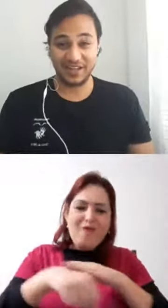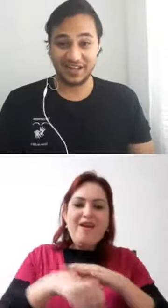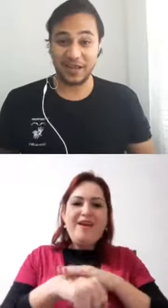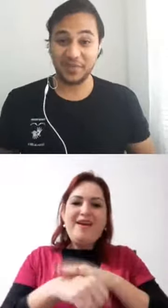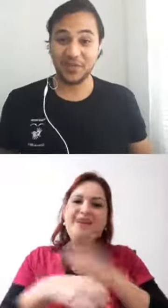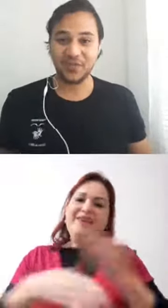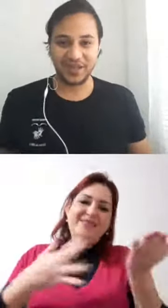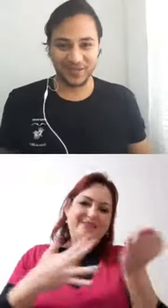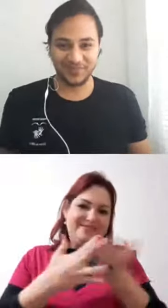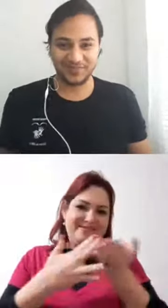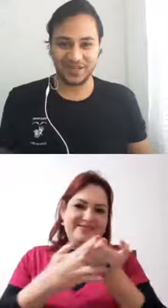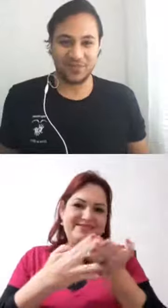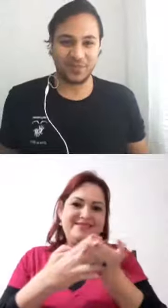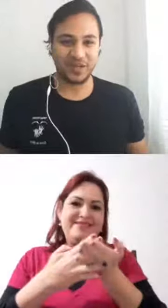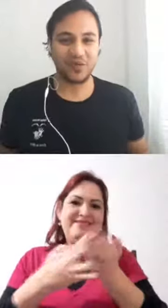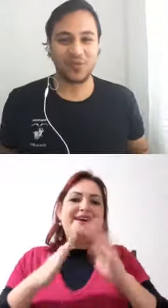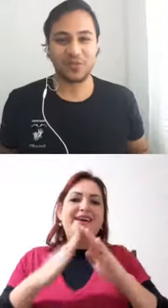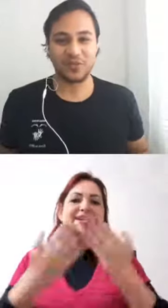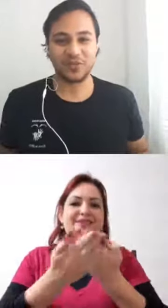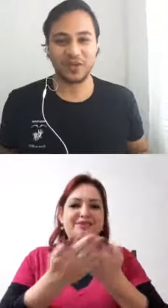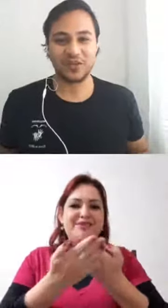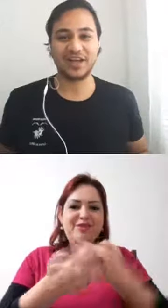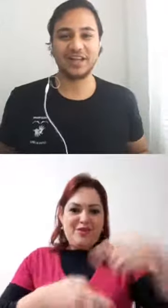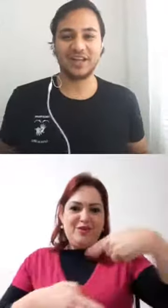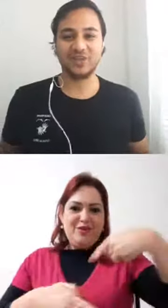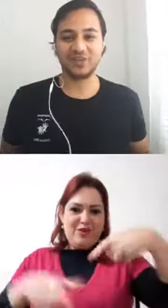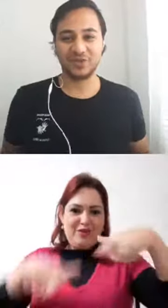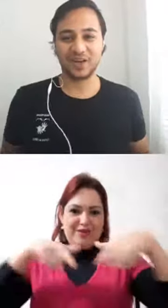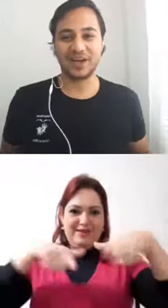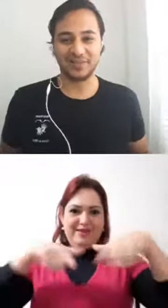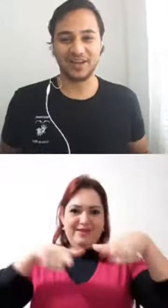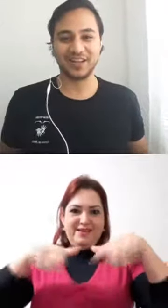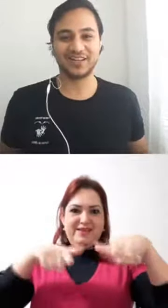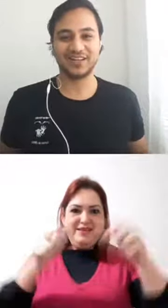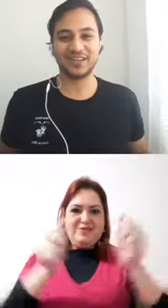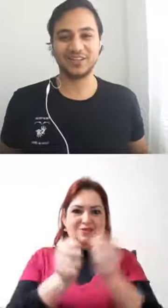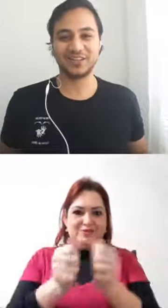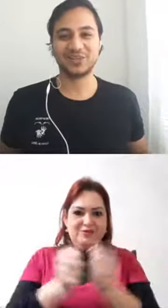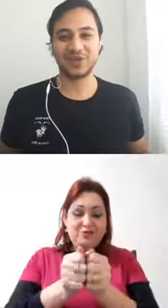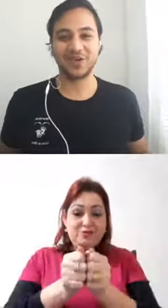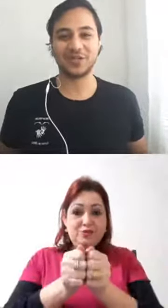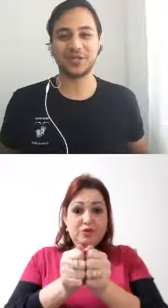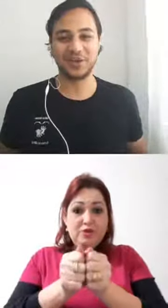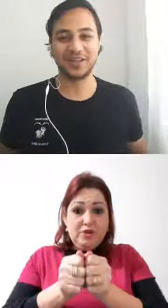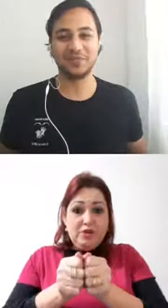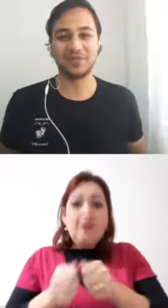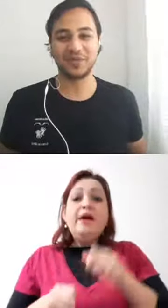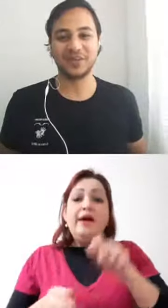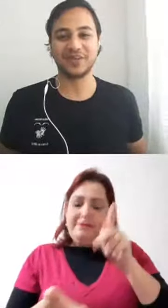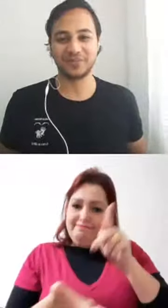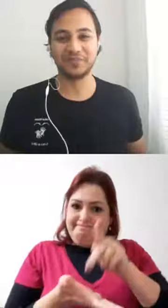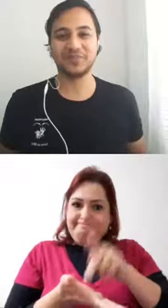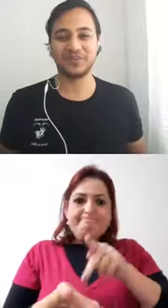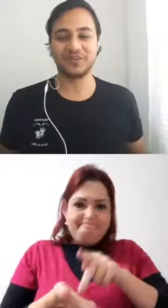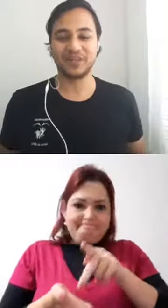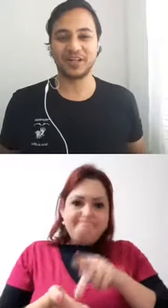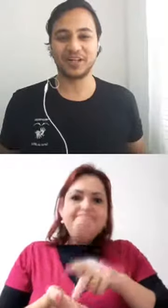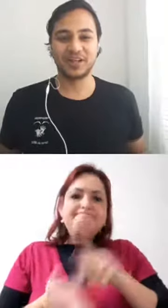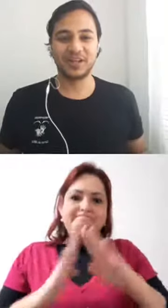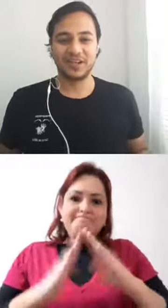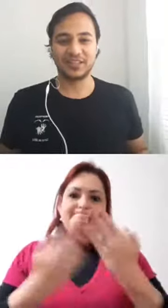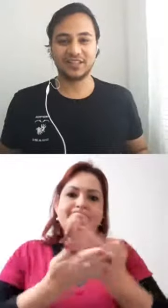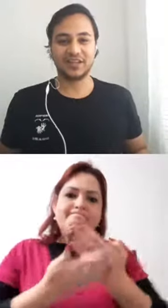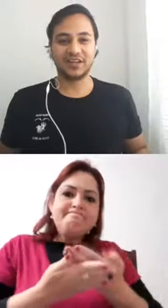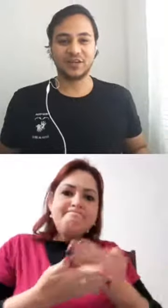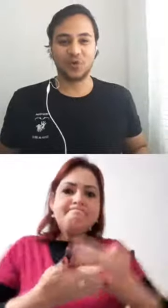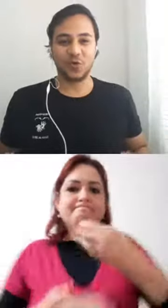você, na minha opinião, eu como profissional da área, é nosso lugar de fala, né? É nosso local que a gente pode ter uma opinião, nosso lugar de fala.